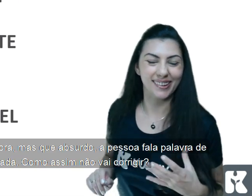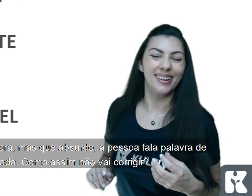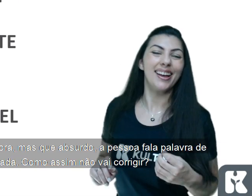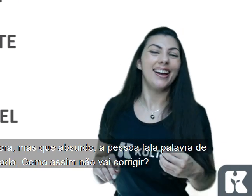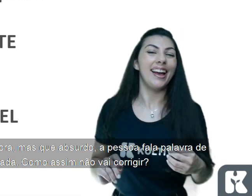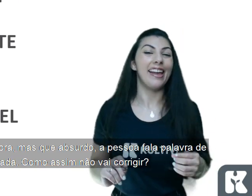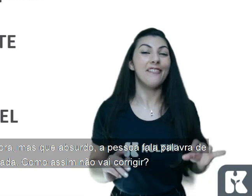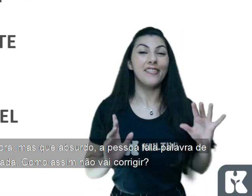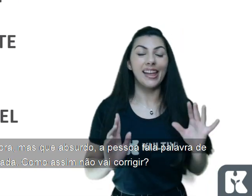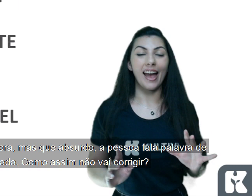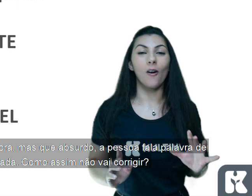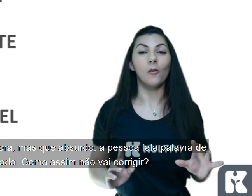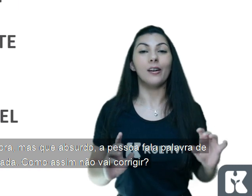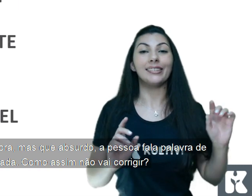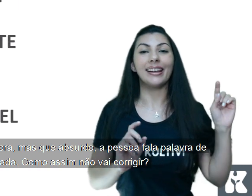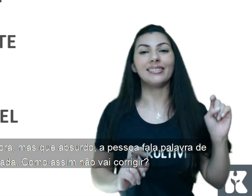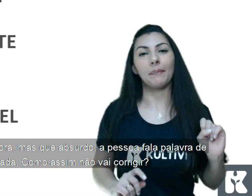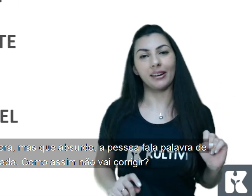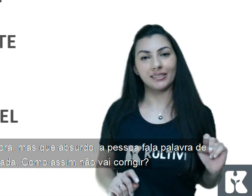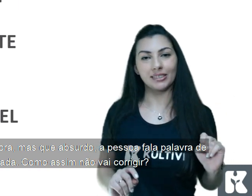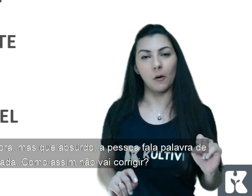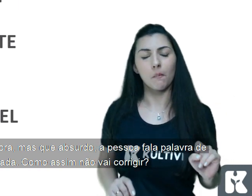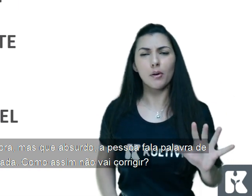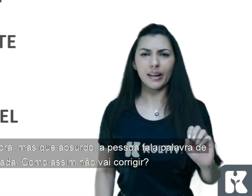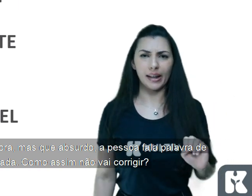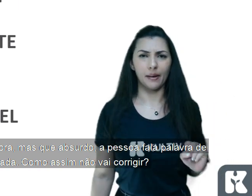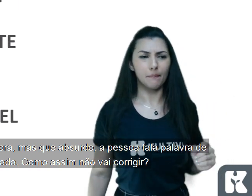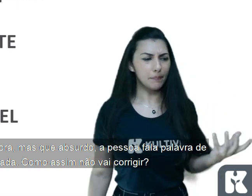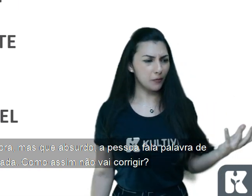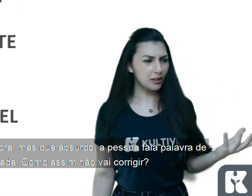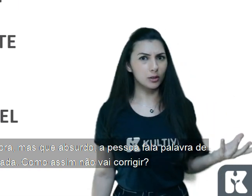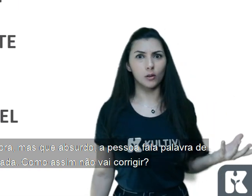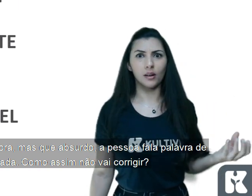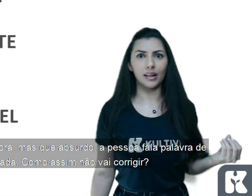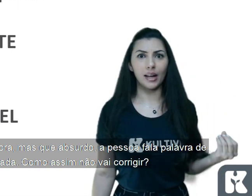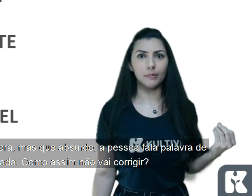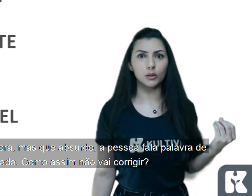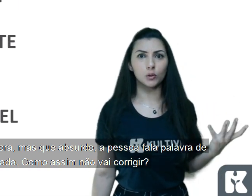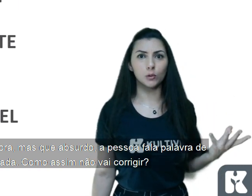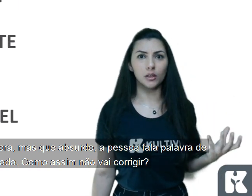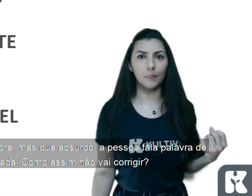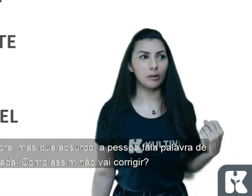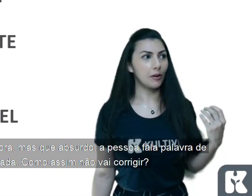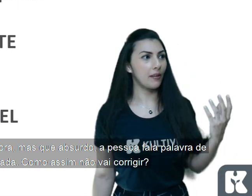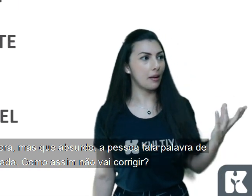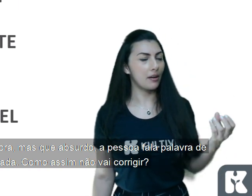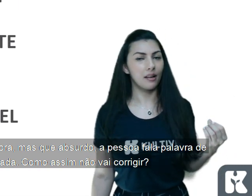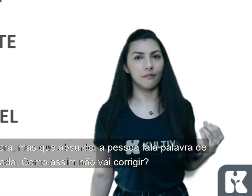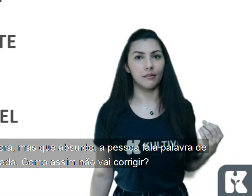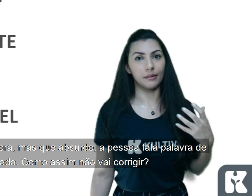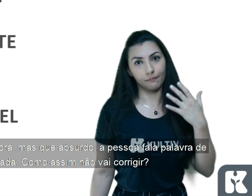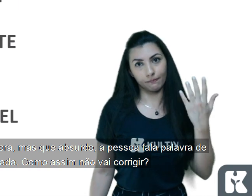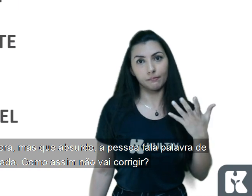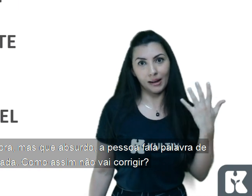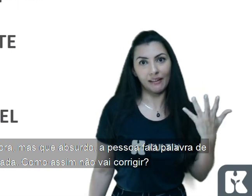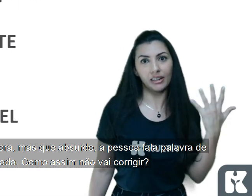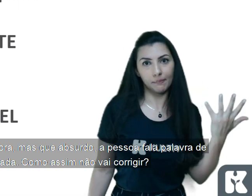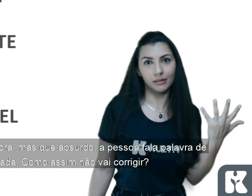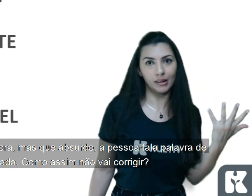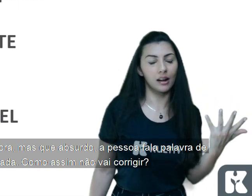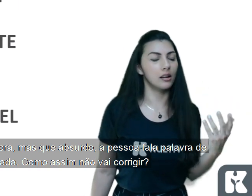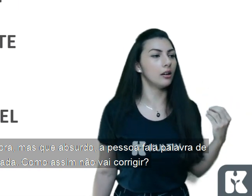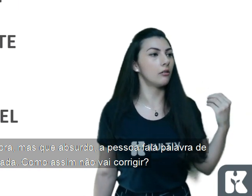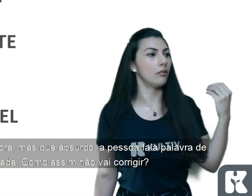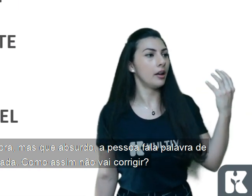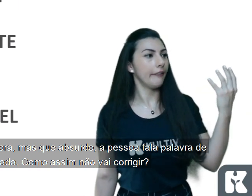tópico. Fiel na interpretação. Por quê? Mas, professora, que absurdo, a pessoa fala palavra de